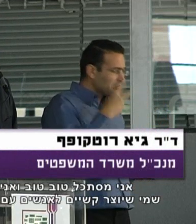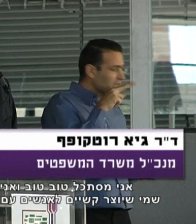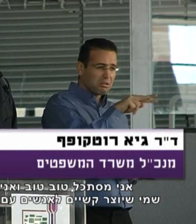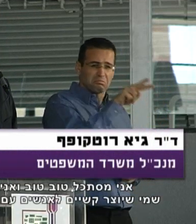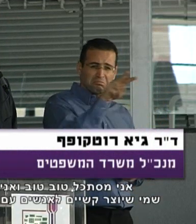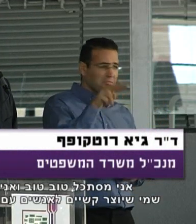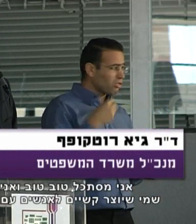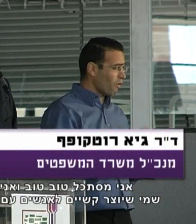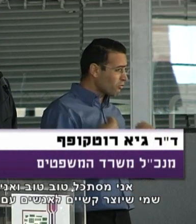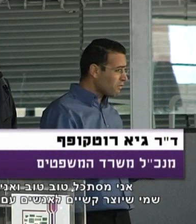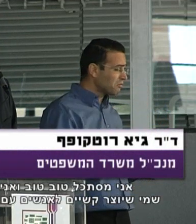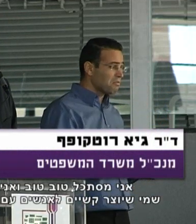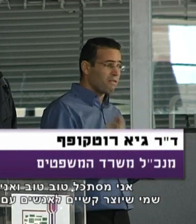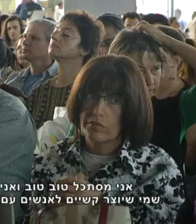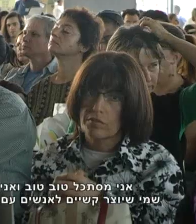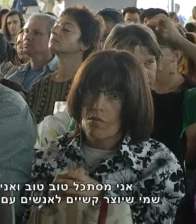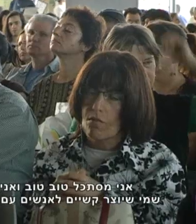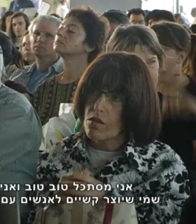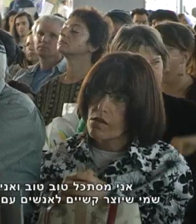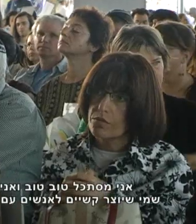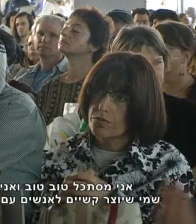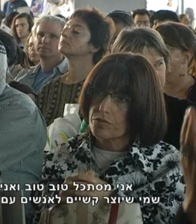טוב, ואני חושב שמי